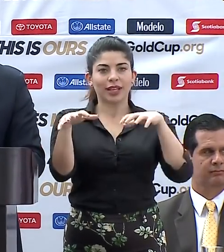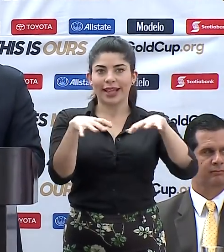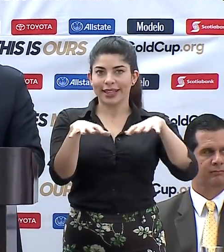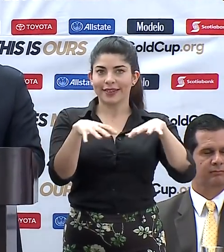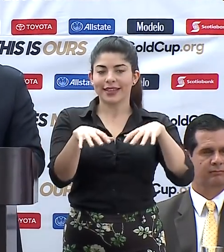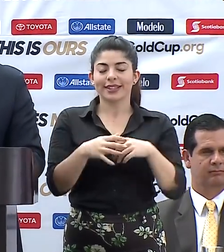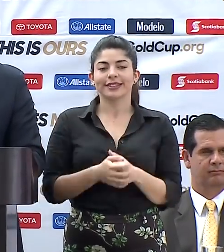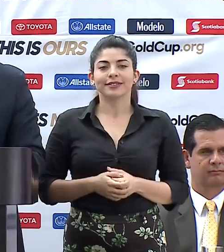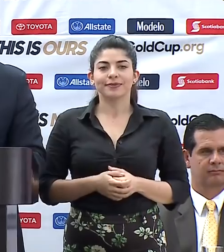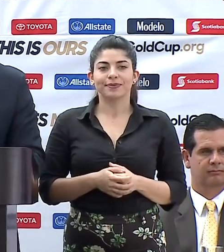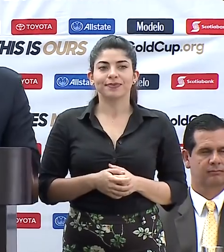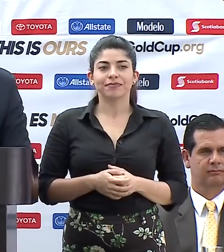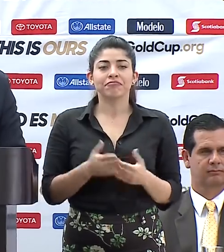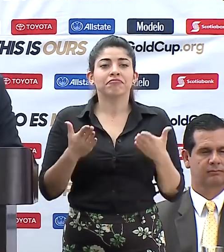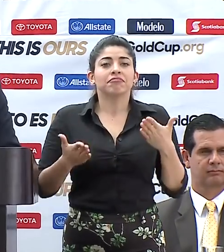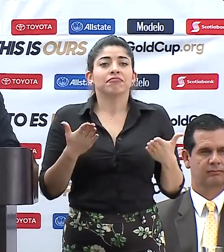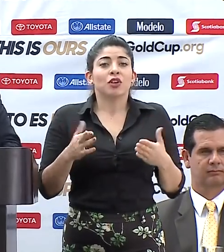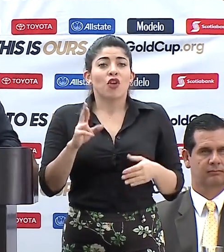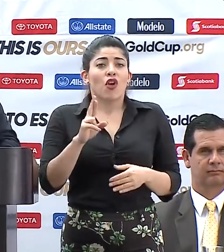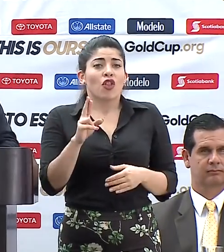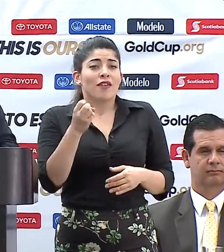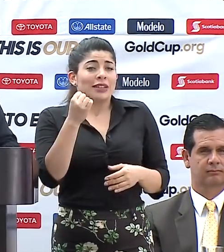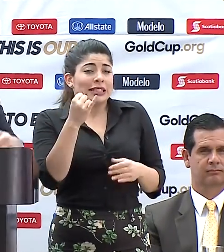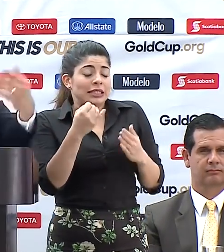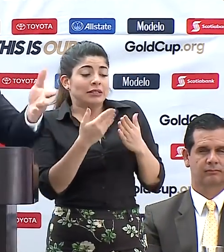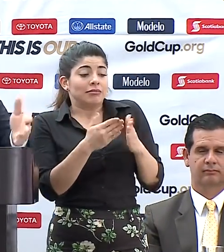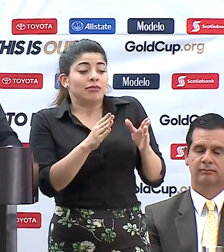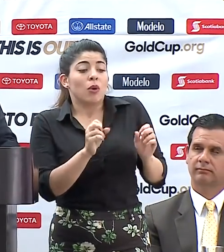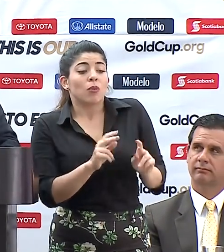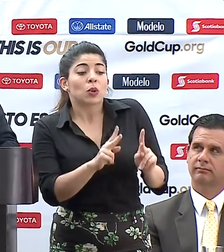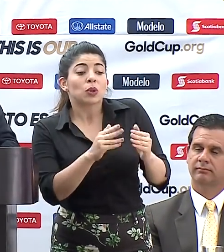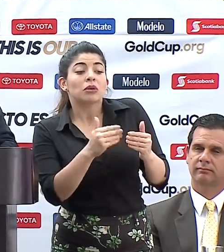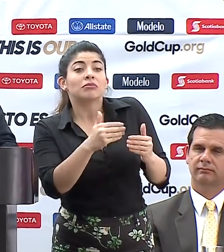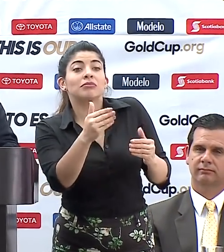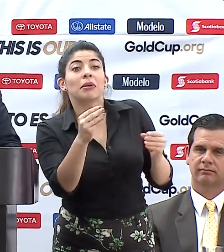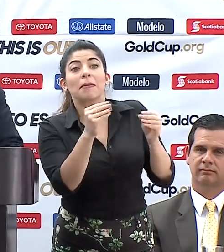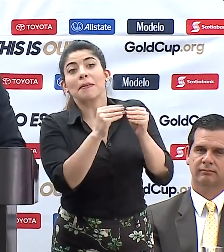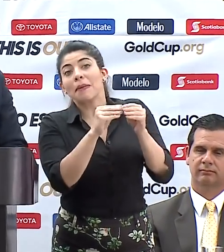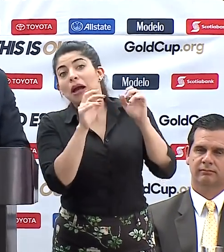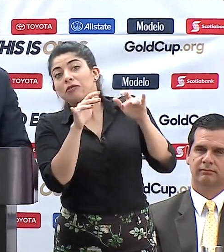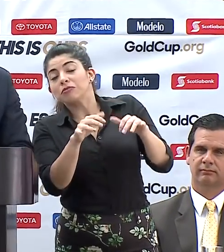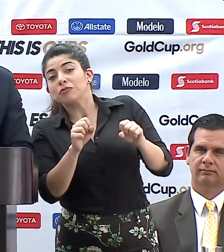evento. Quizá, Rodolfo, abriendo la puerta para que después seamos todavía más,